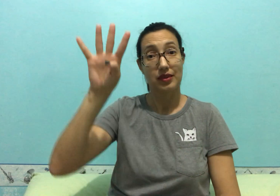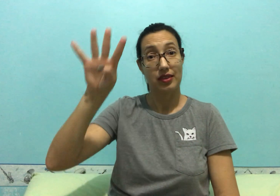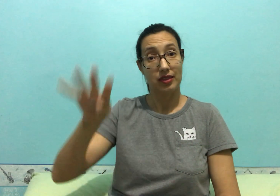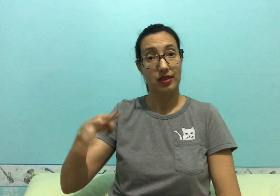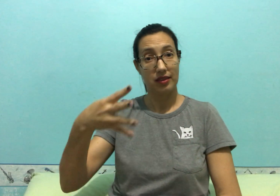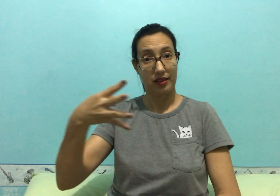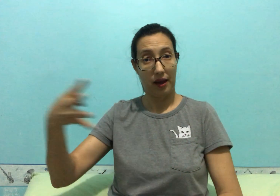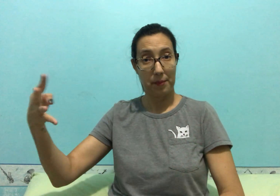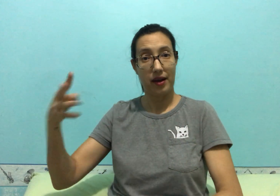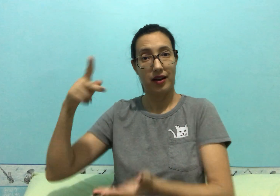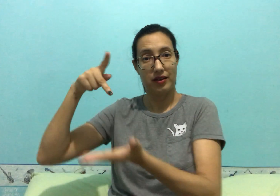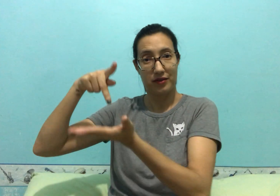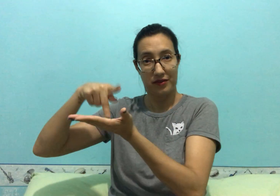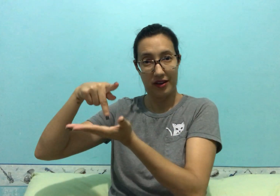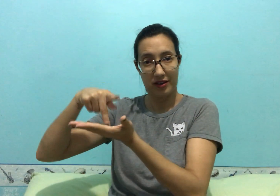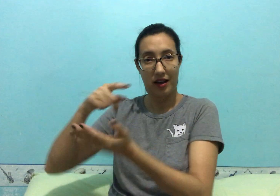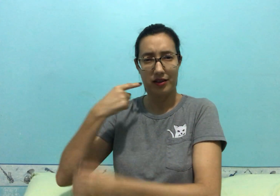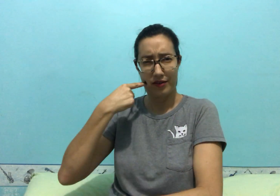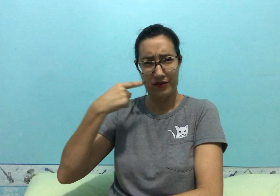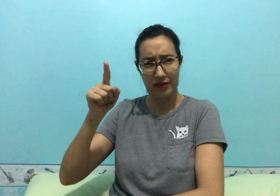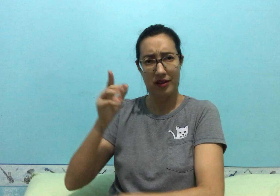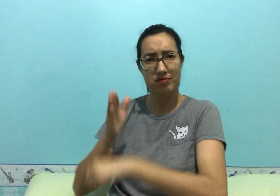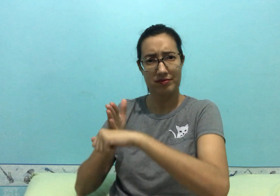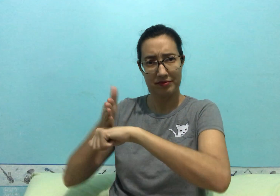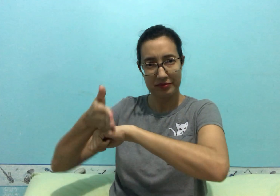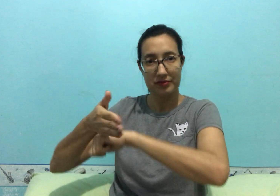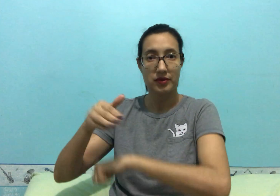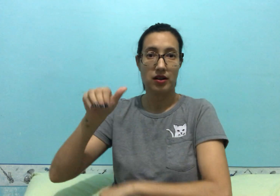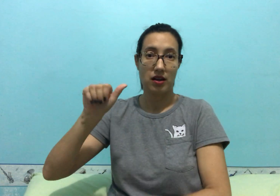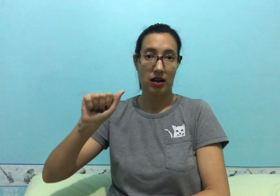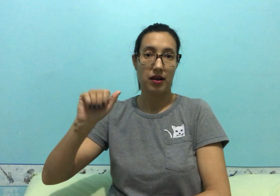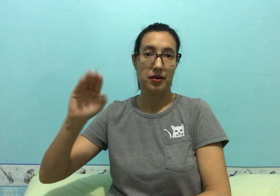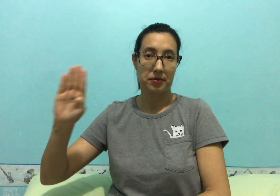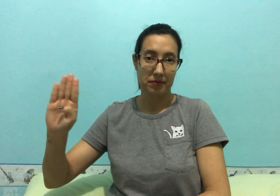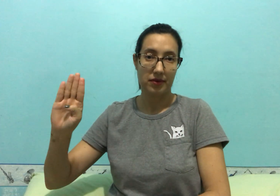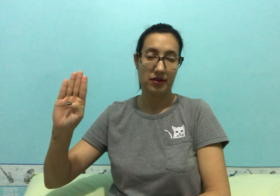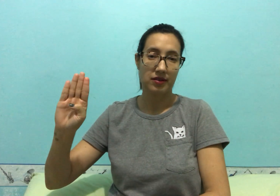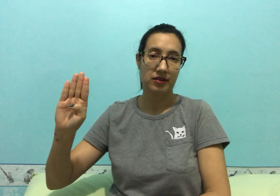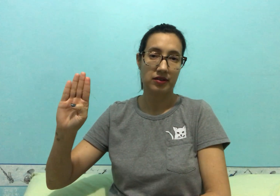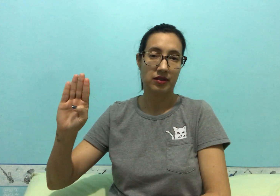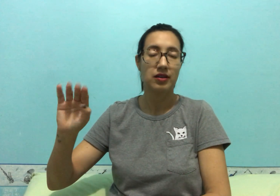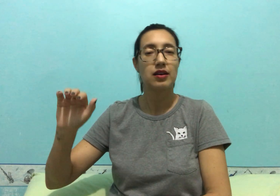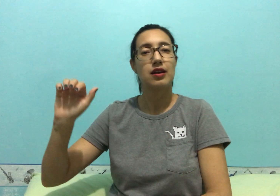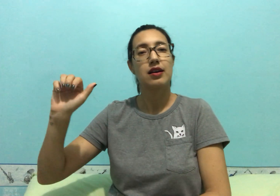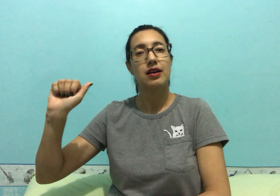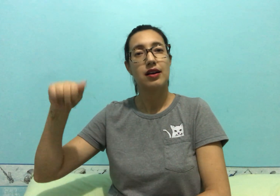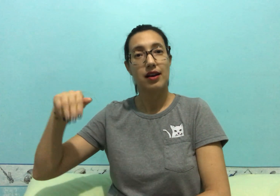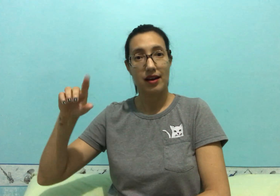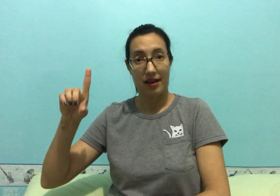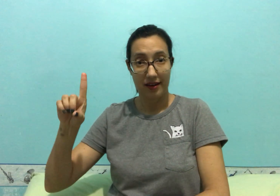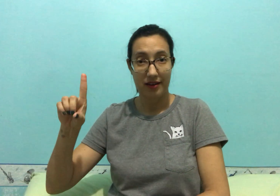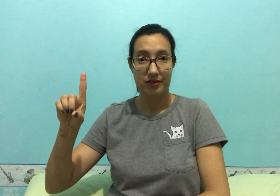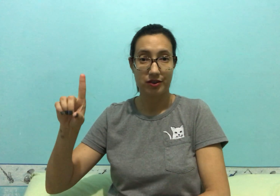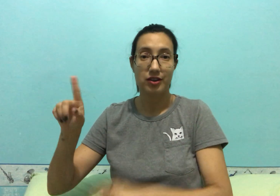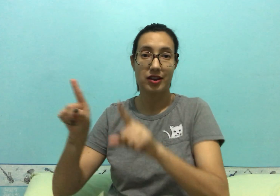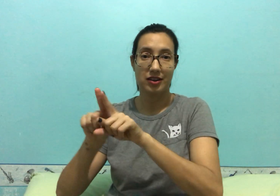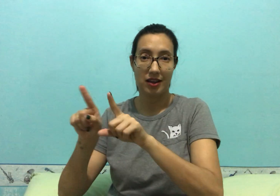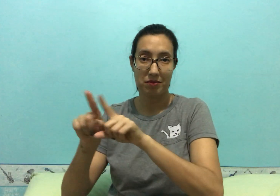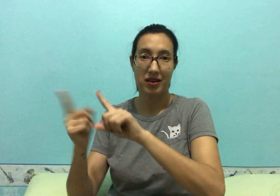temos a entrada, né, A e B, a função AND e a inversão para gerar a função NAND, porque a NAND é a não